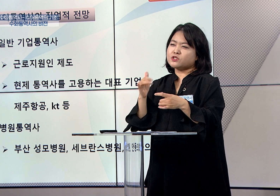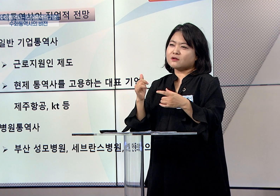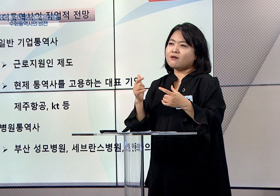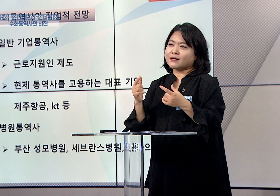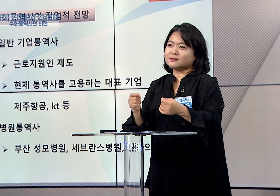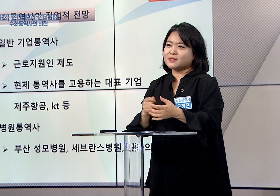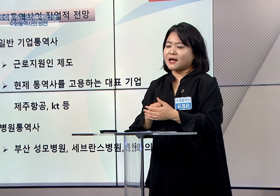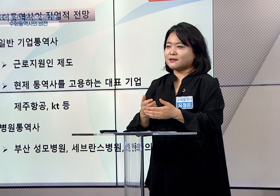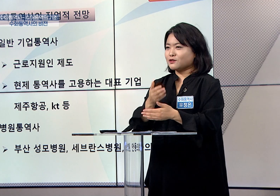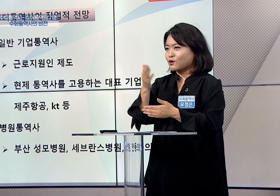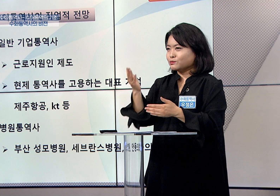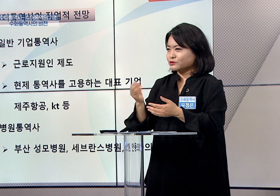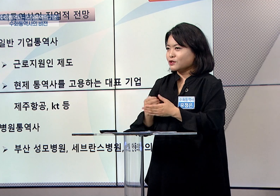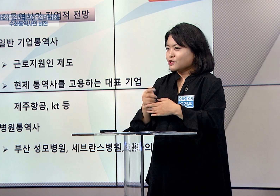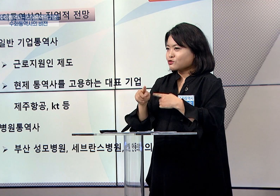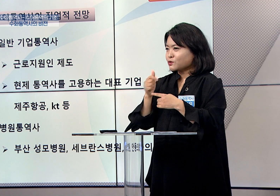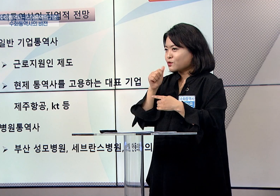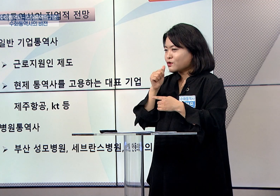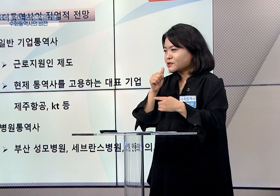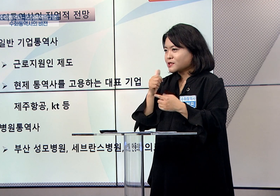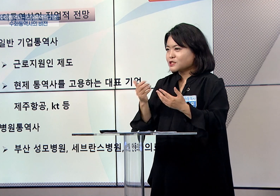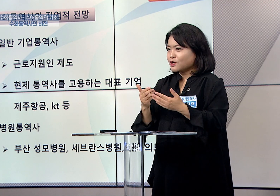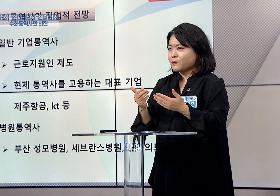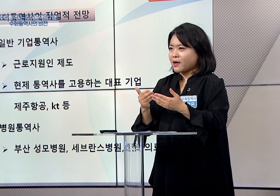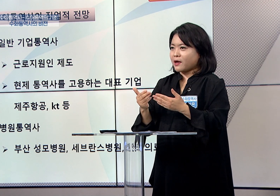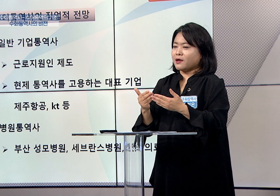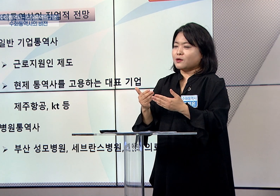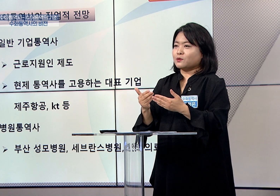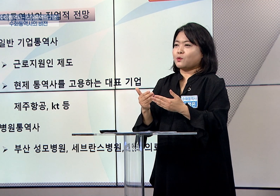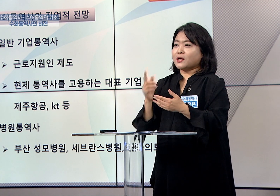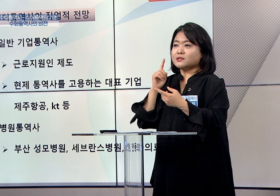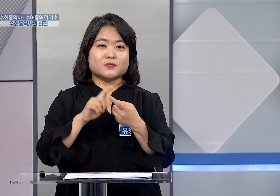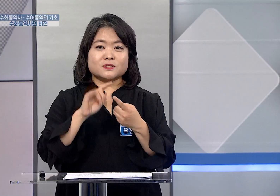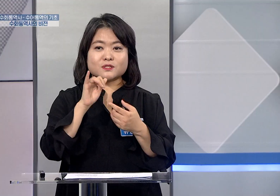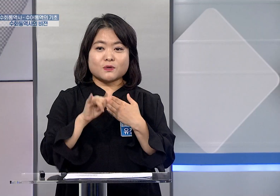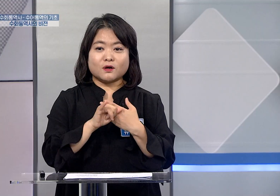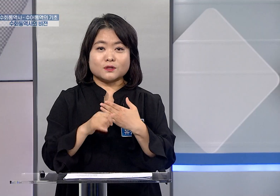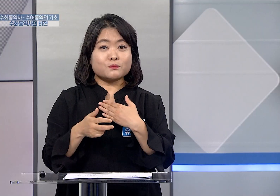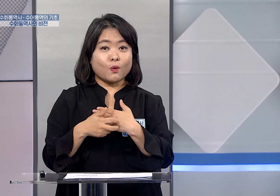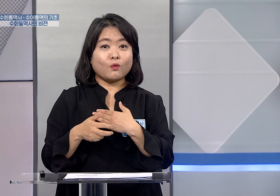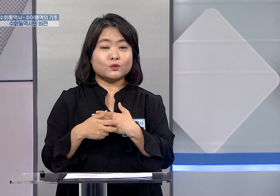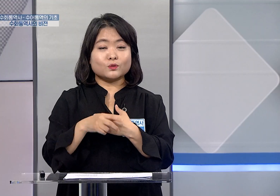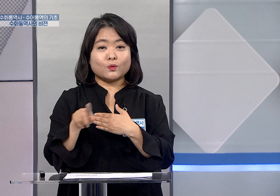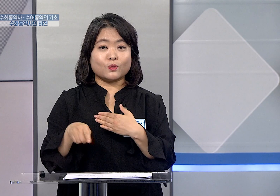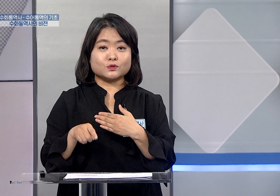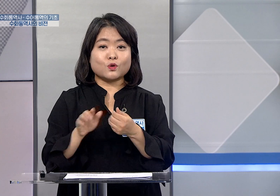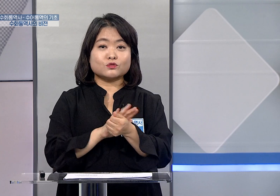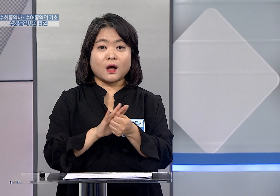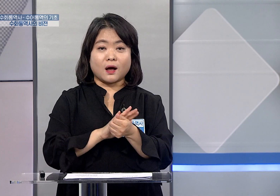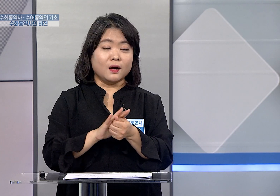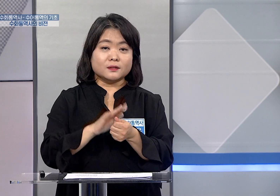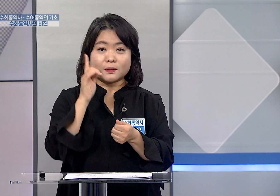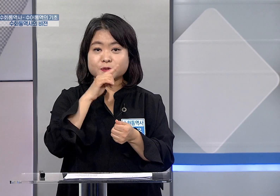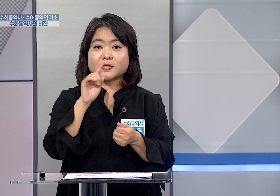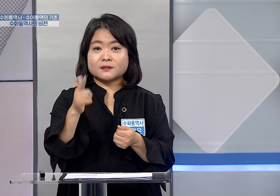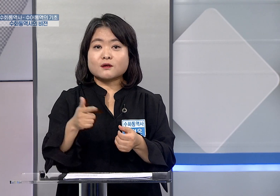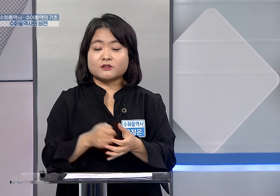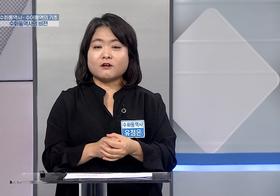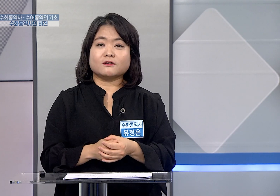것 같습니다. 그래서 여러분 수화통역사 직업에 또 관심이 있으시면 이 병원도 처우가 나쁘지 않더라고요.